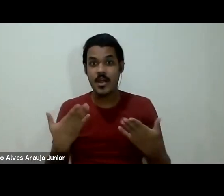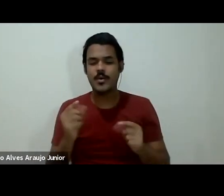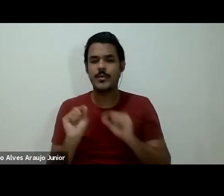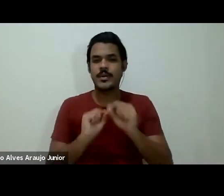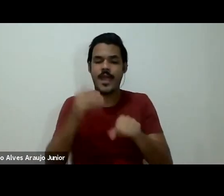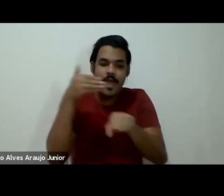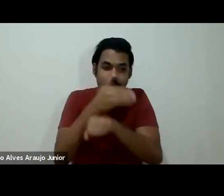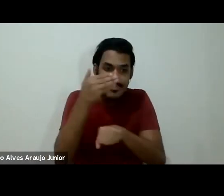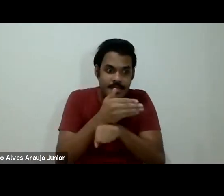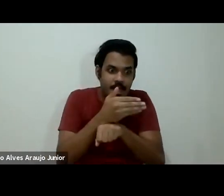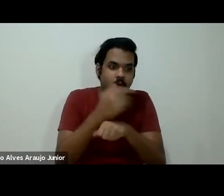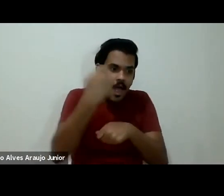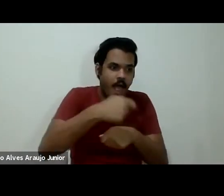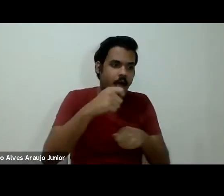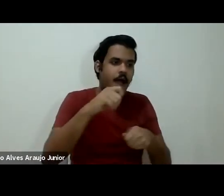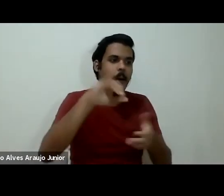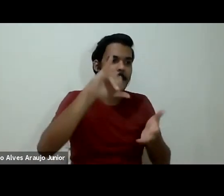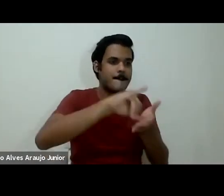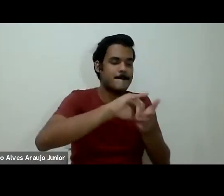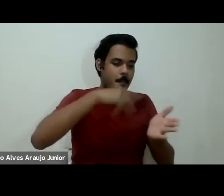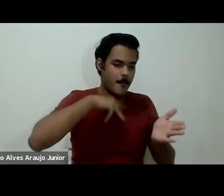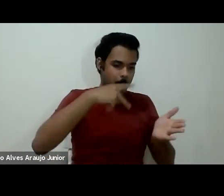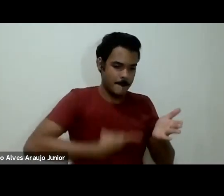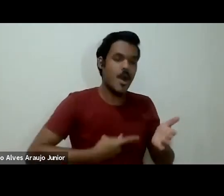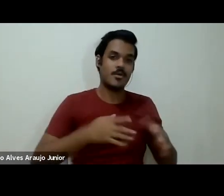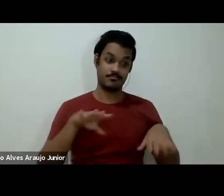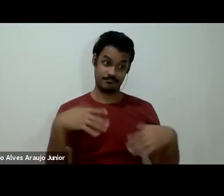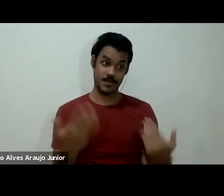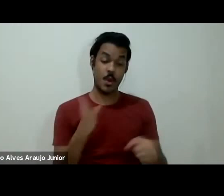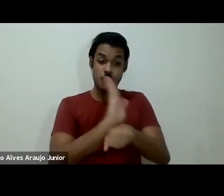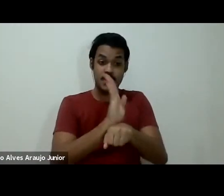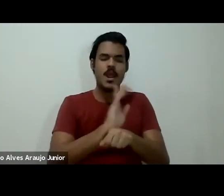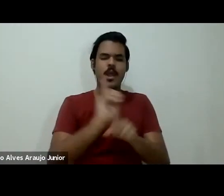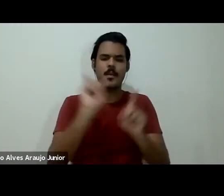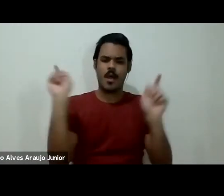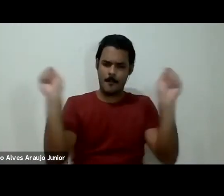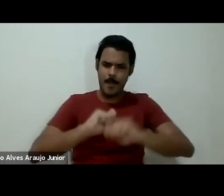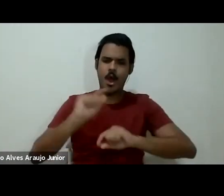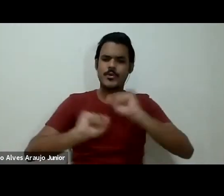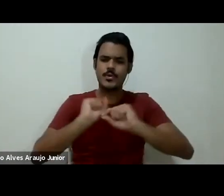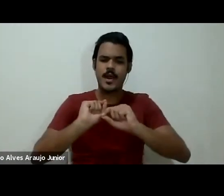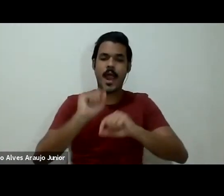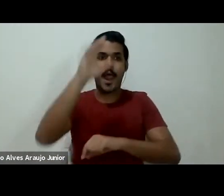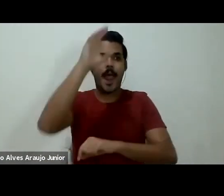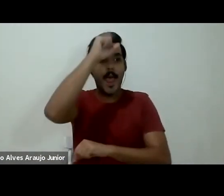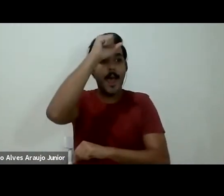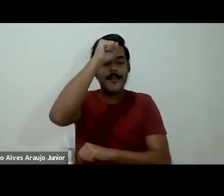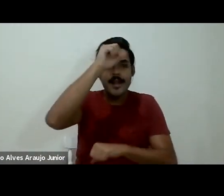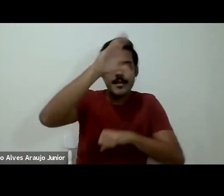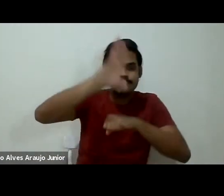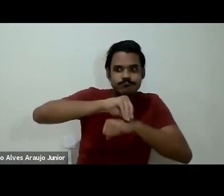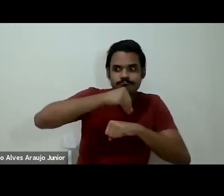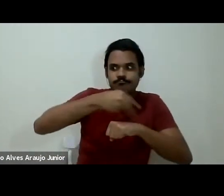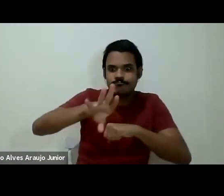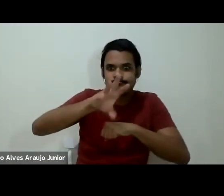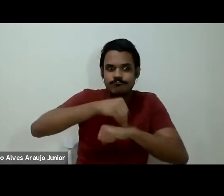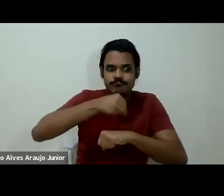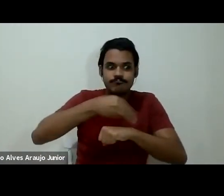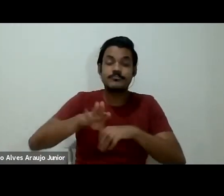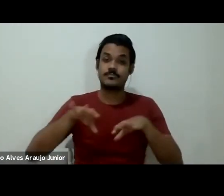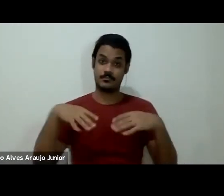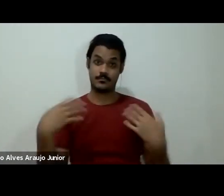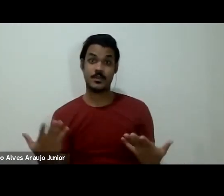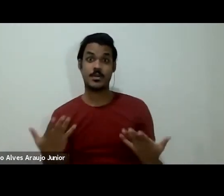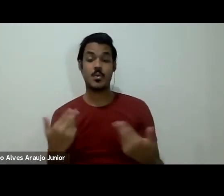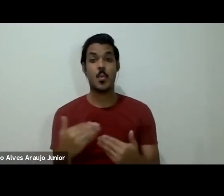acesso. E o cinema, ele é uma forma de acesso, de aprendizagens, de conhecimentos e reconhecimentos. Então, está